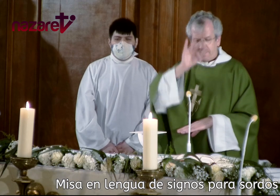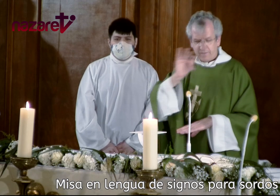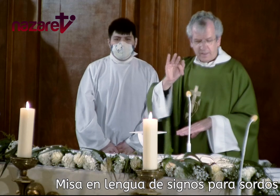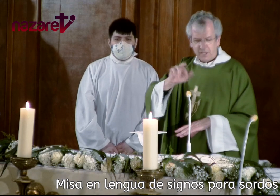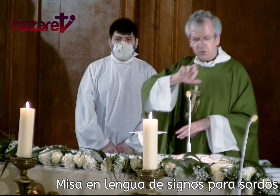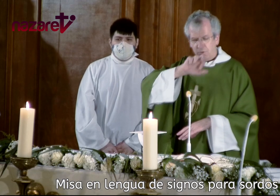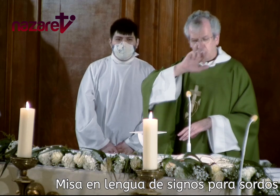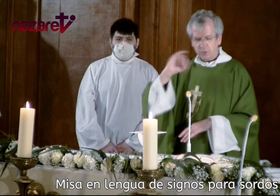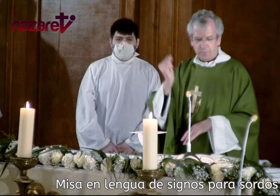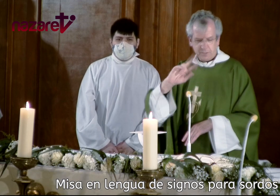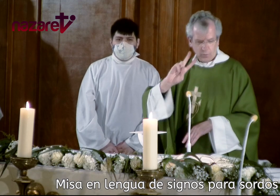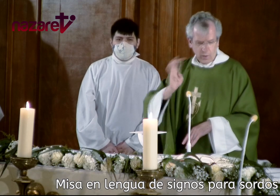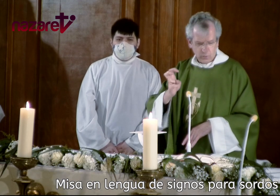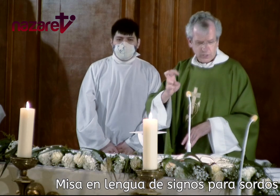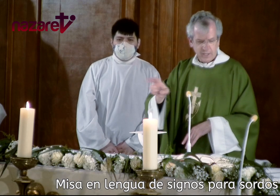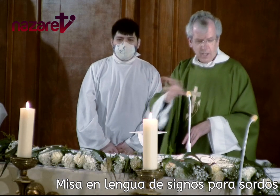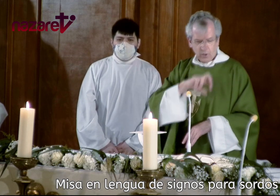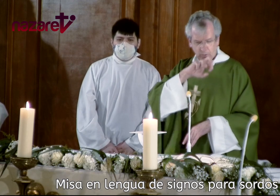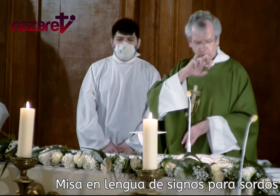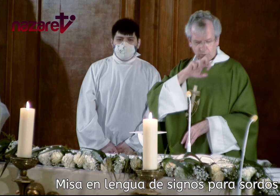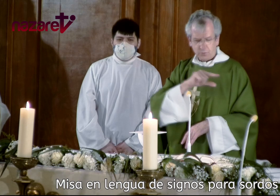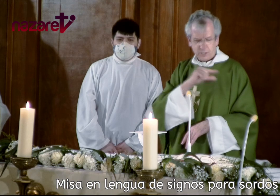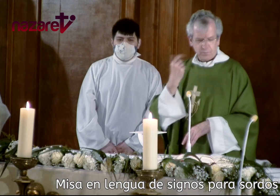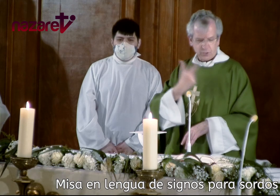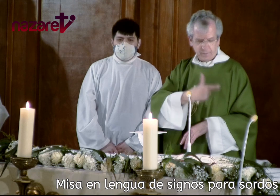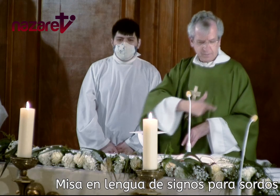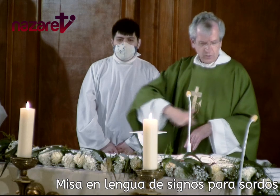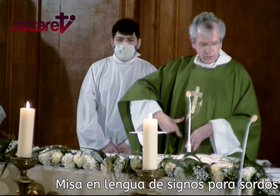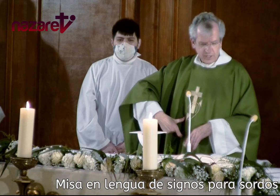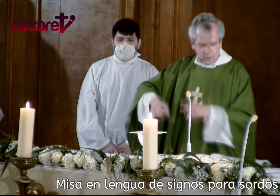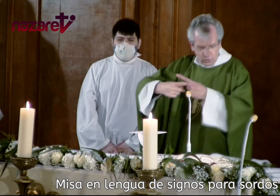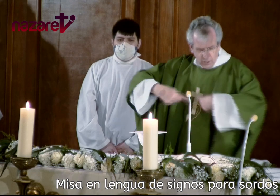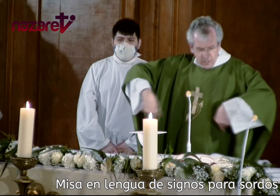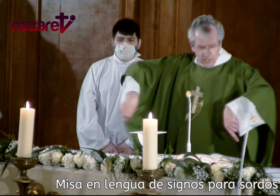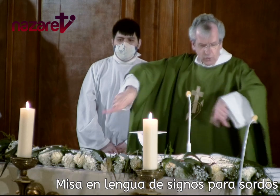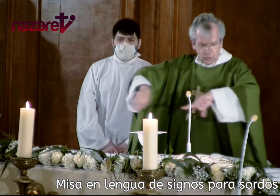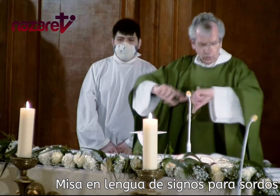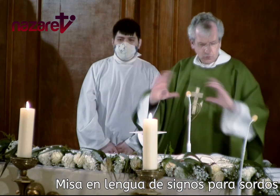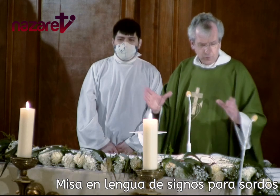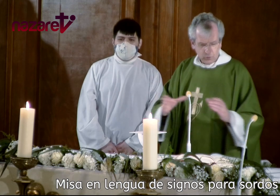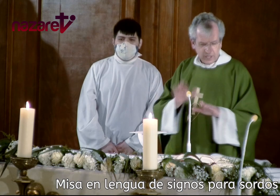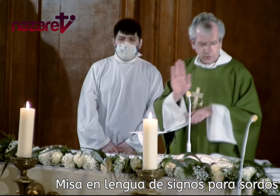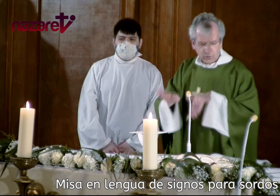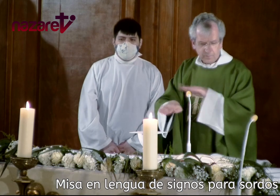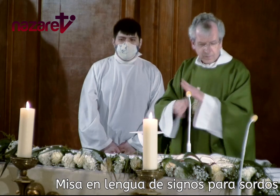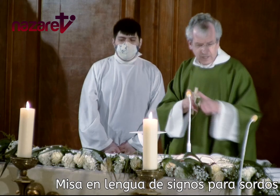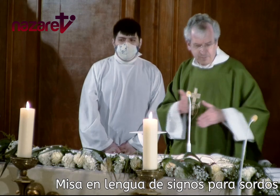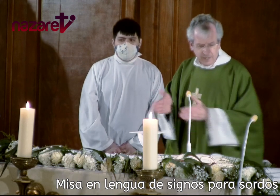francisco nuestro obispo juan jose con todos los obispos presbíteros y diáconos y con todo tu pueblo santo caminemos